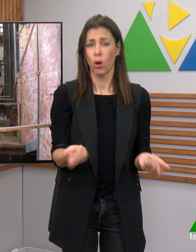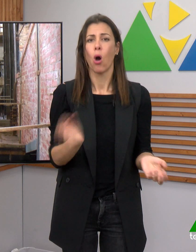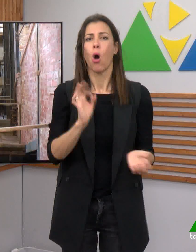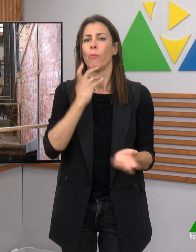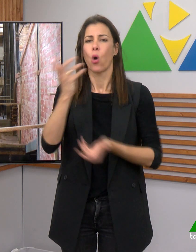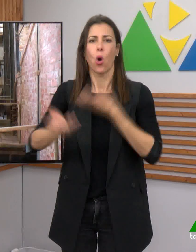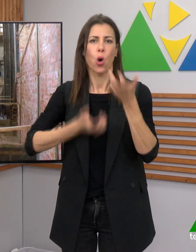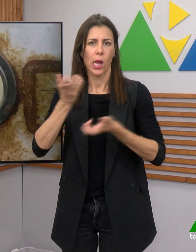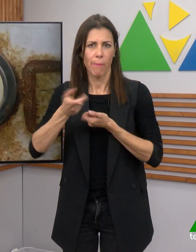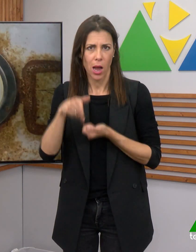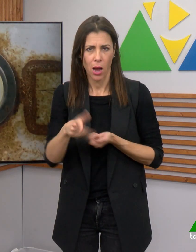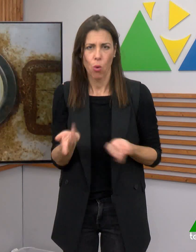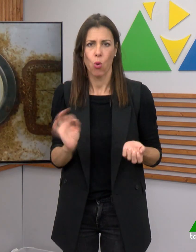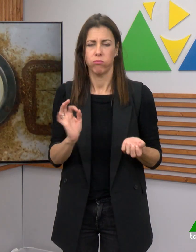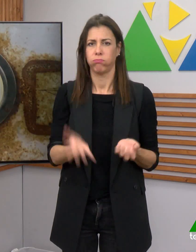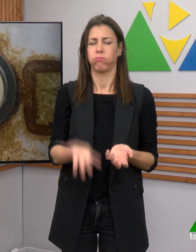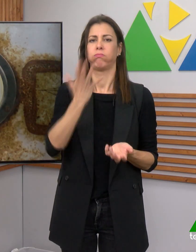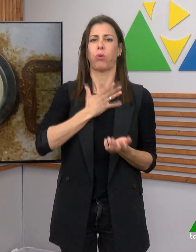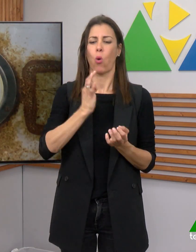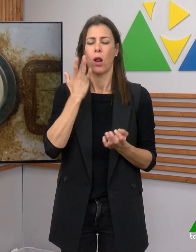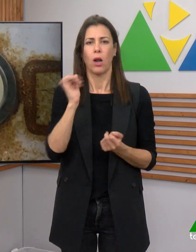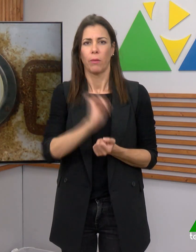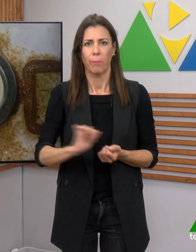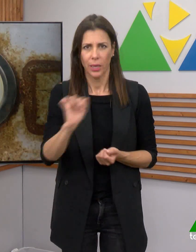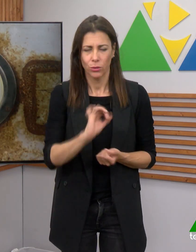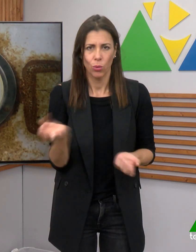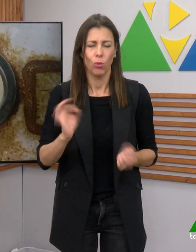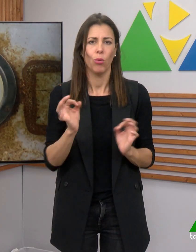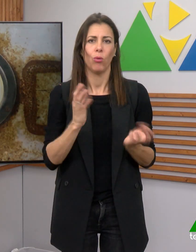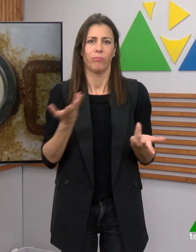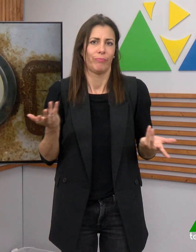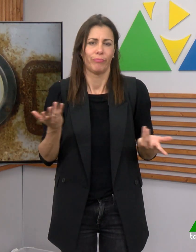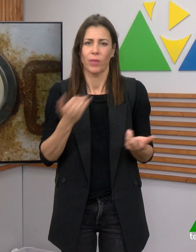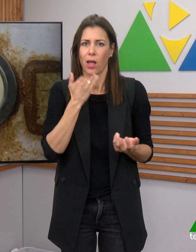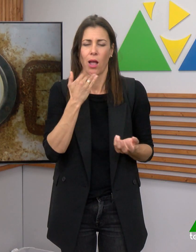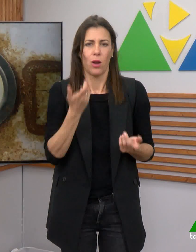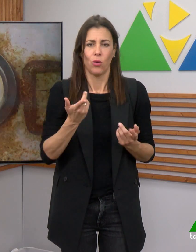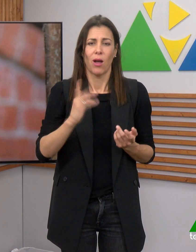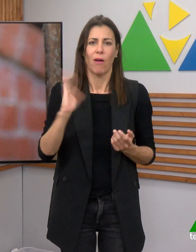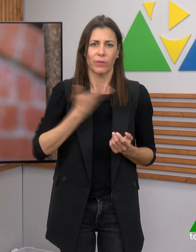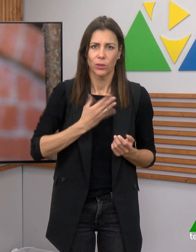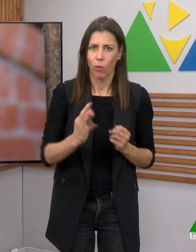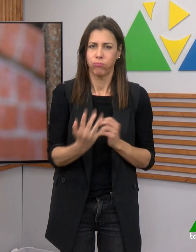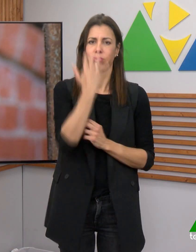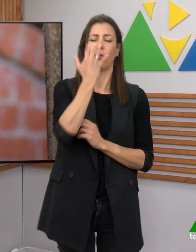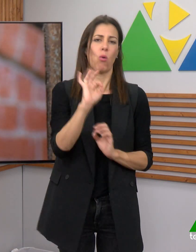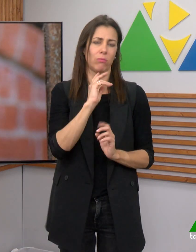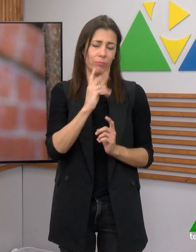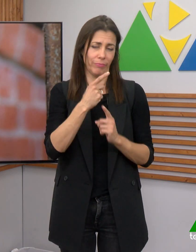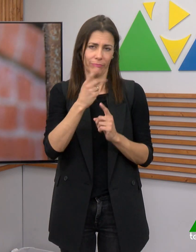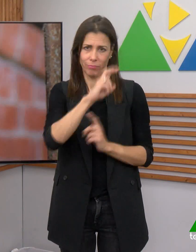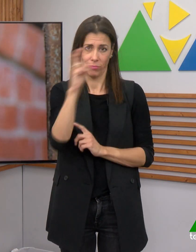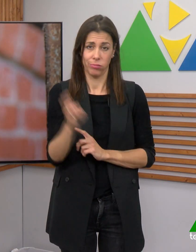las calderas, es decir, o se han quemado limpiando una tacha, una turbina o cualquier cosa de esa. Es decir,